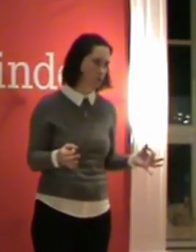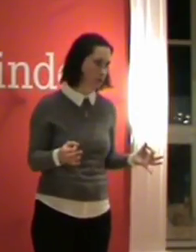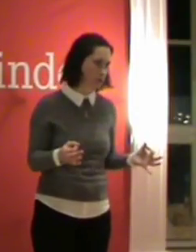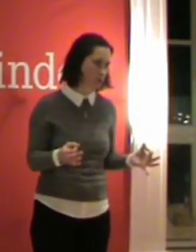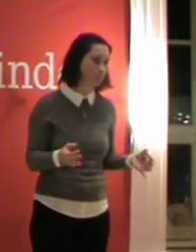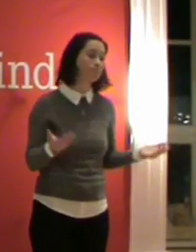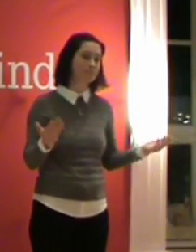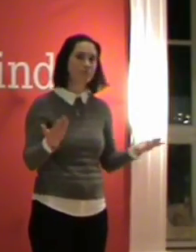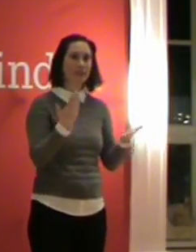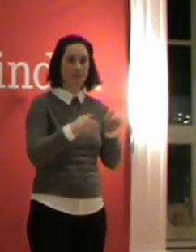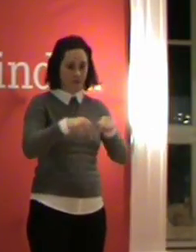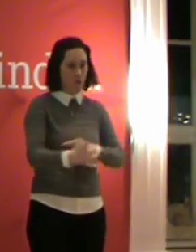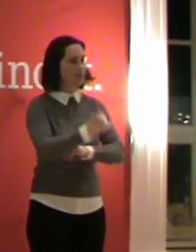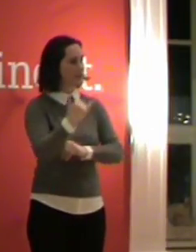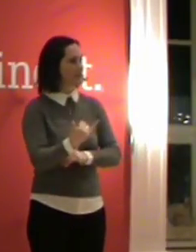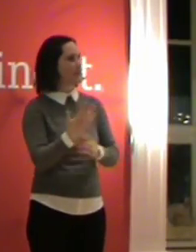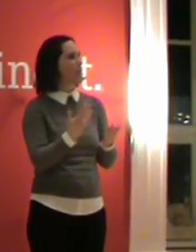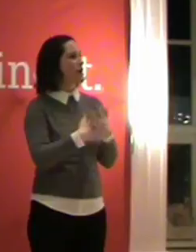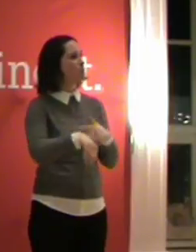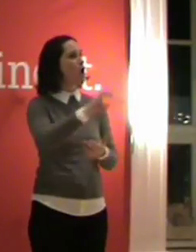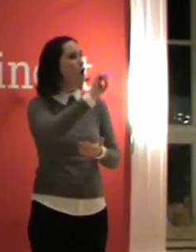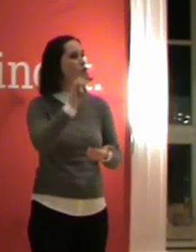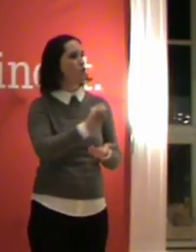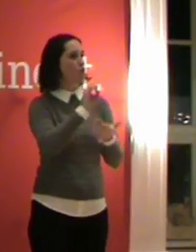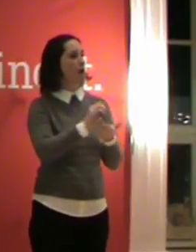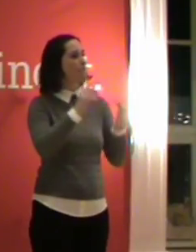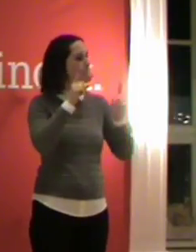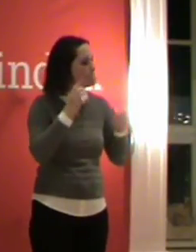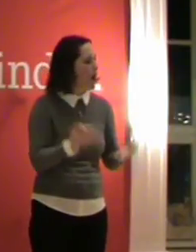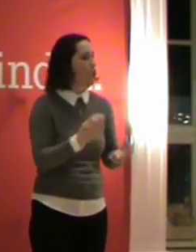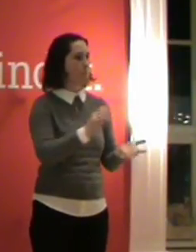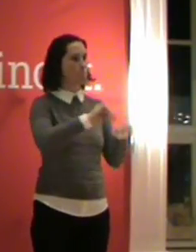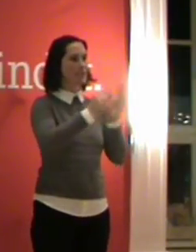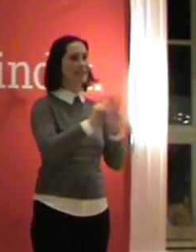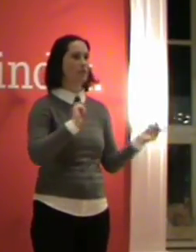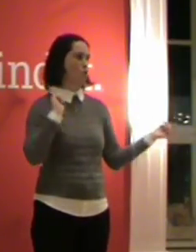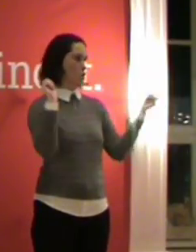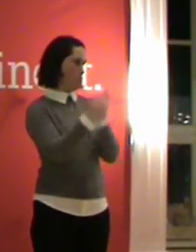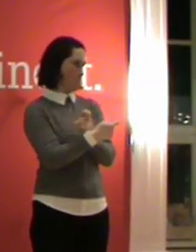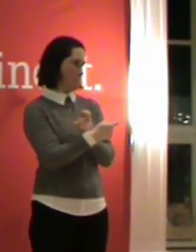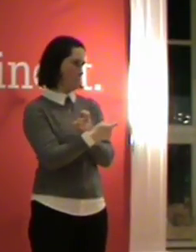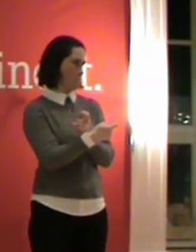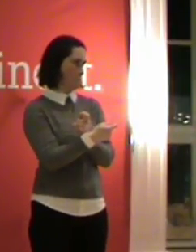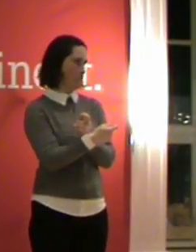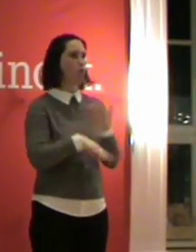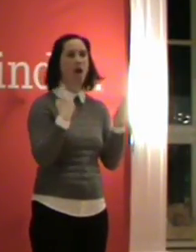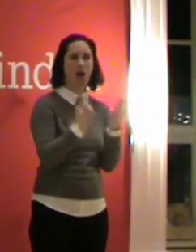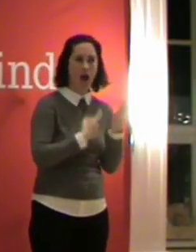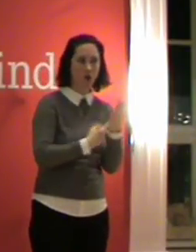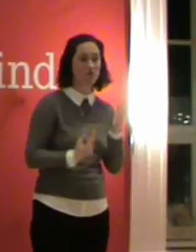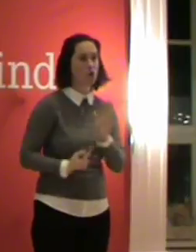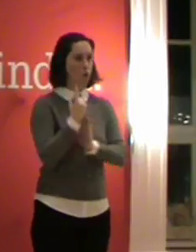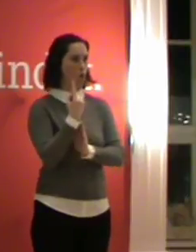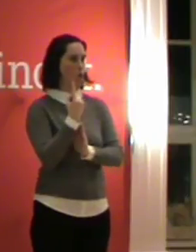wir auch in diesem Jahr in der zentralen Industriemacht Europas um einen Politikwechsel, damit das verändert wird. Das ist die Herausforderung.